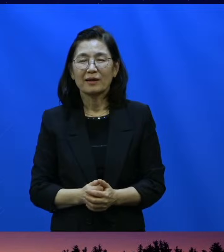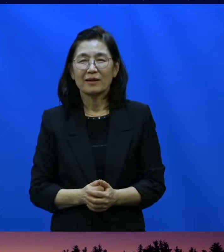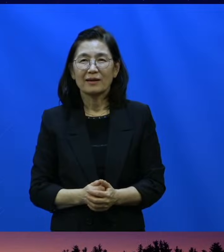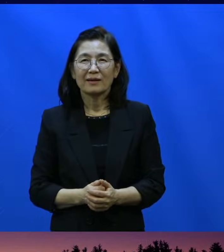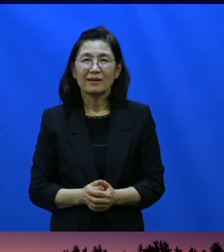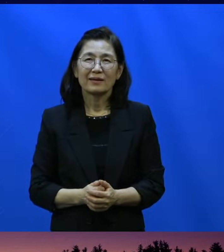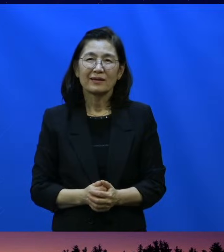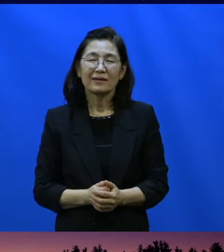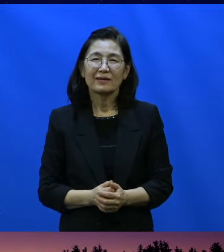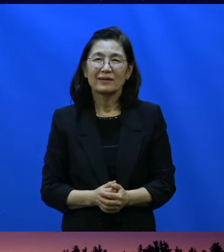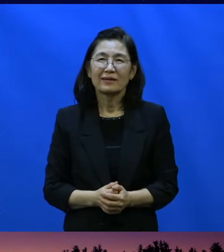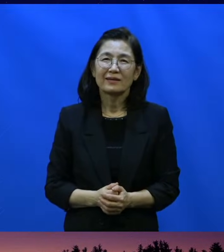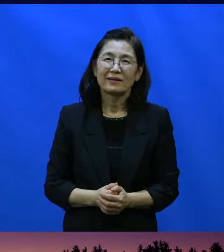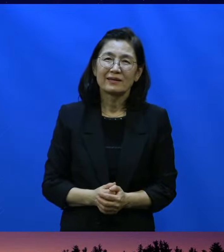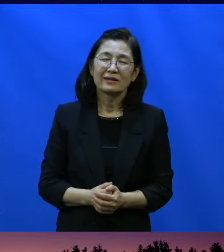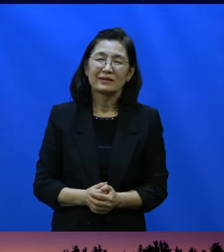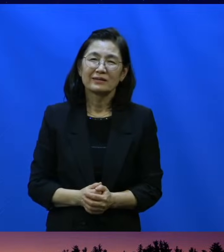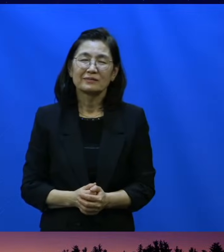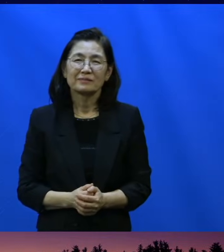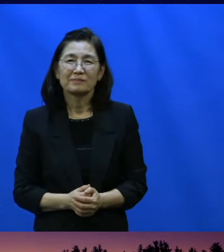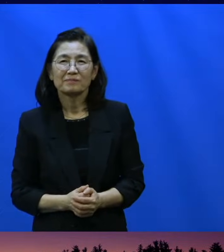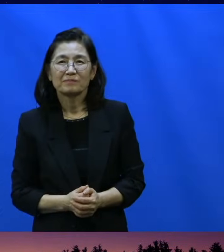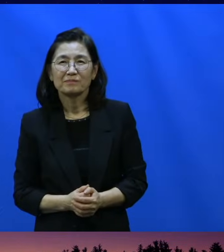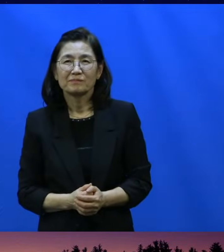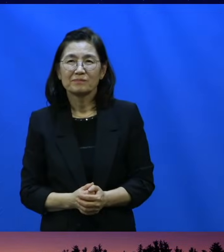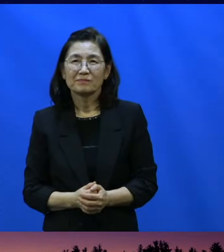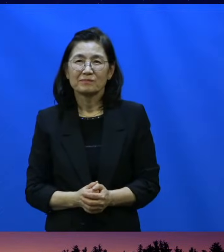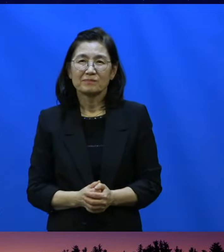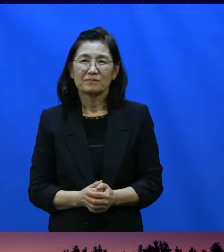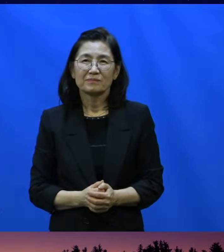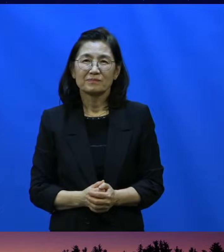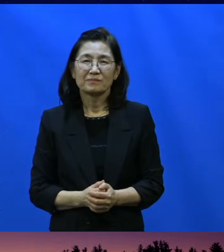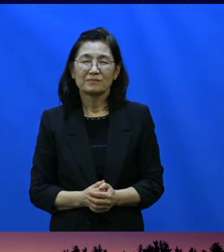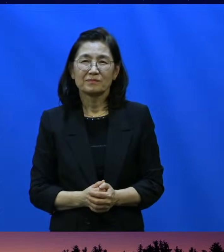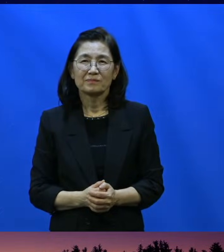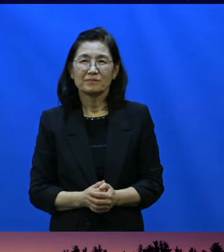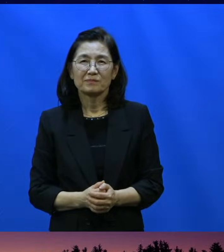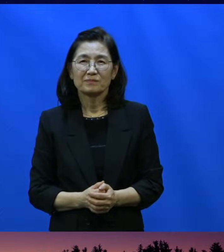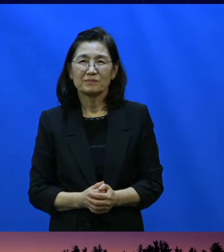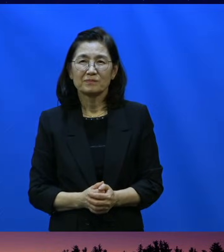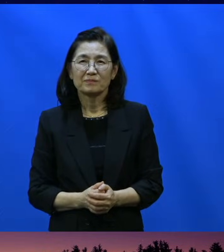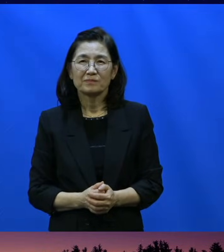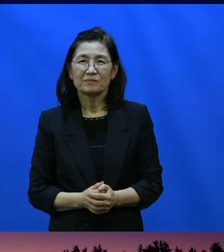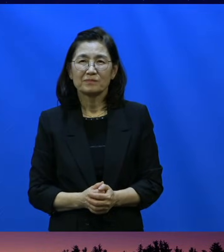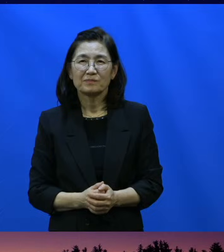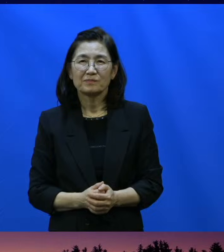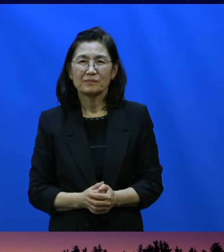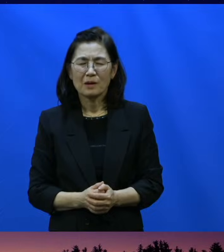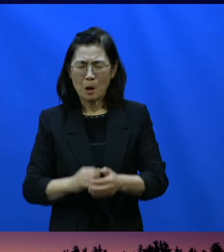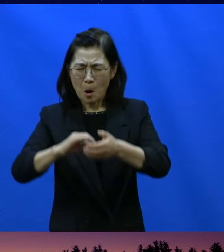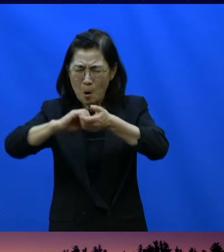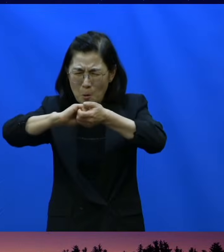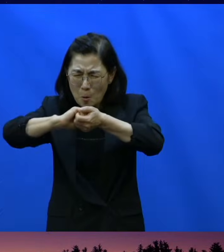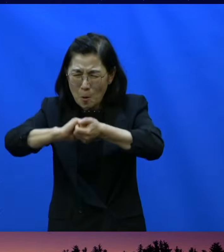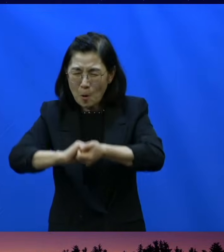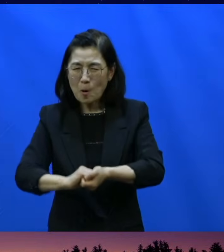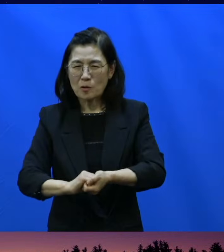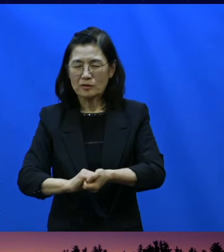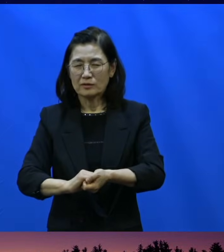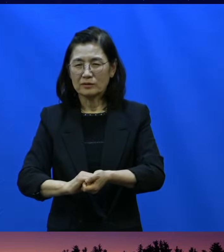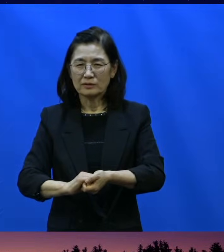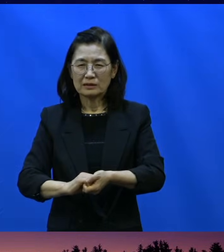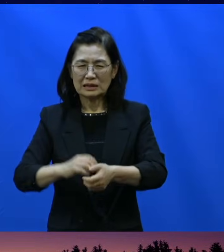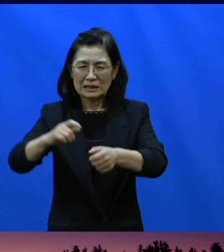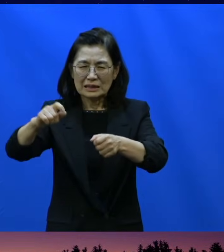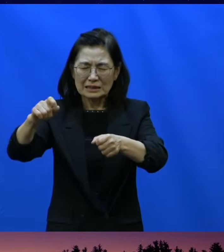알아서 해요. 알아서 다 알아서 하시라고. 뭘 강박감정 뭐 탁세를 나와야 뭐 연초에 막 복이 열릴